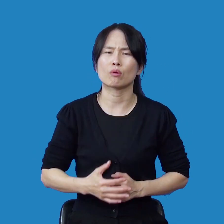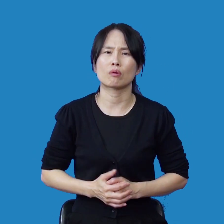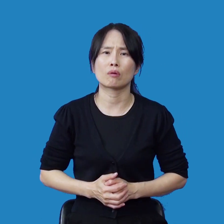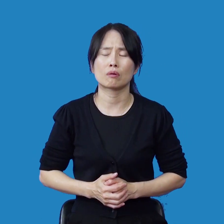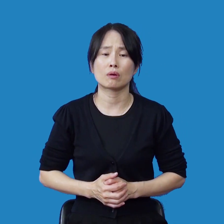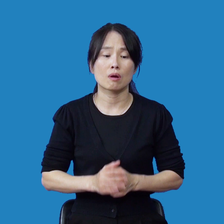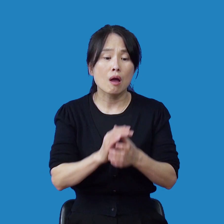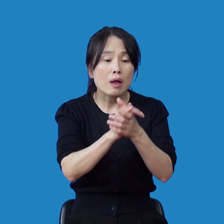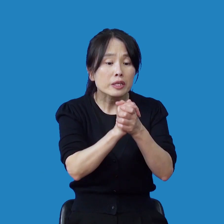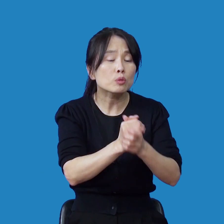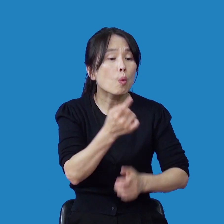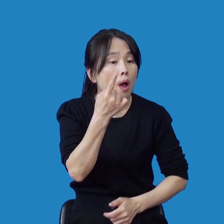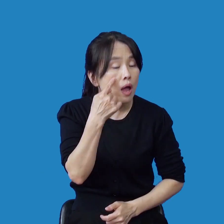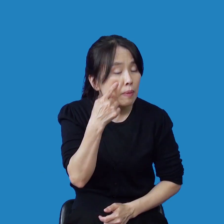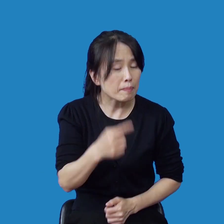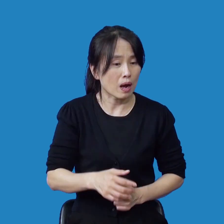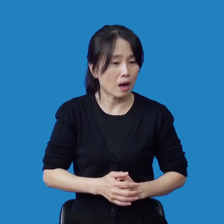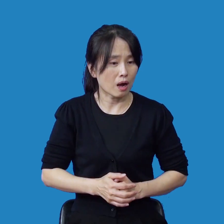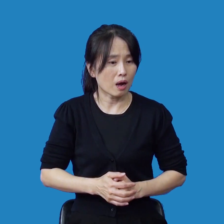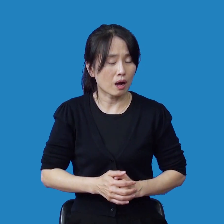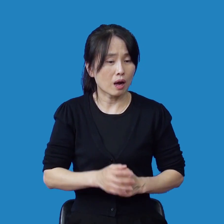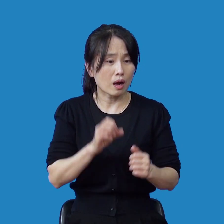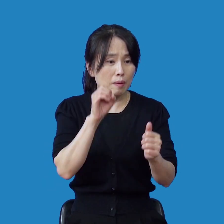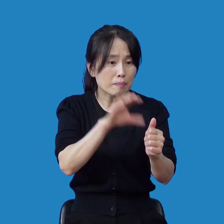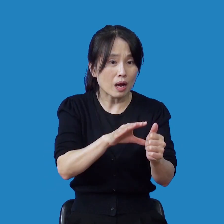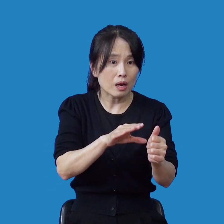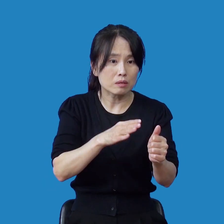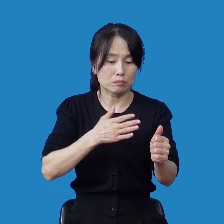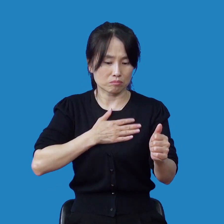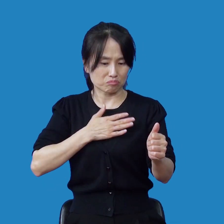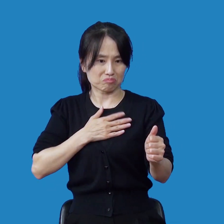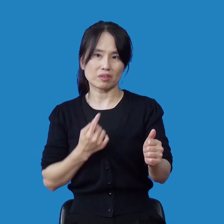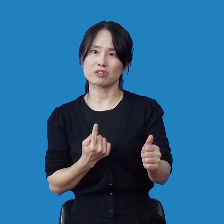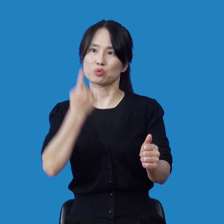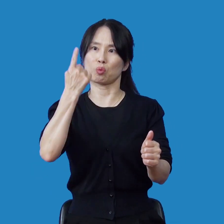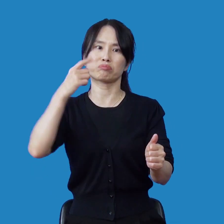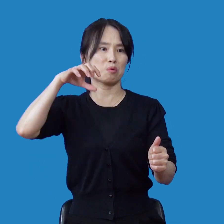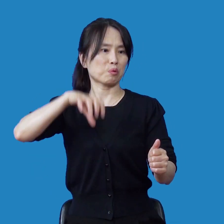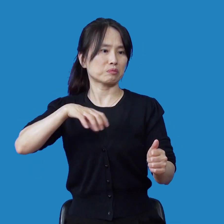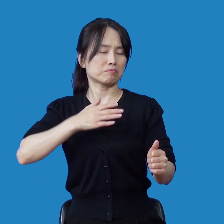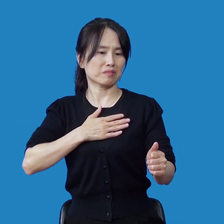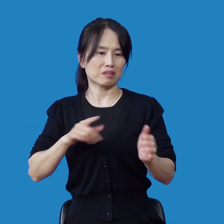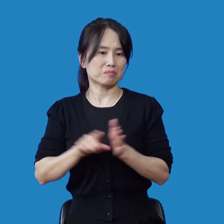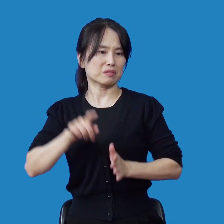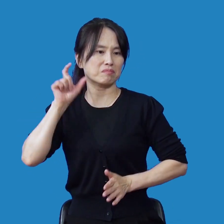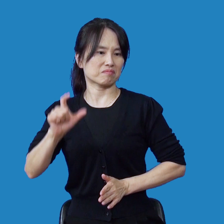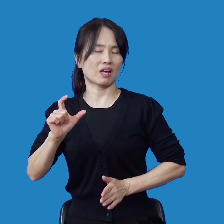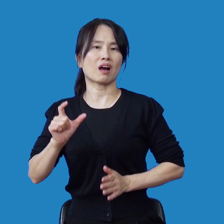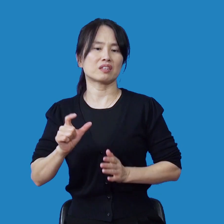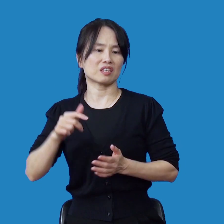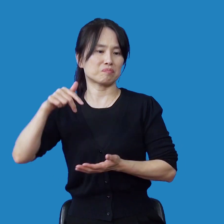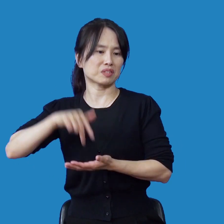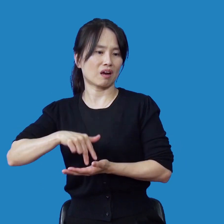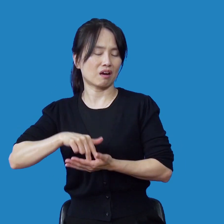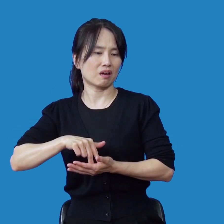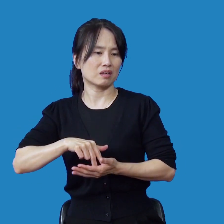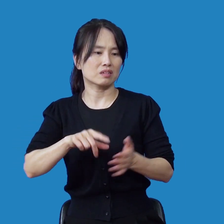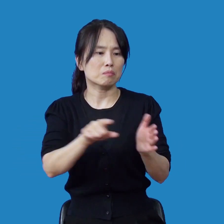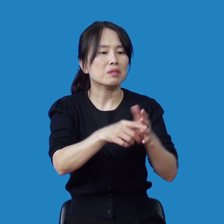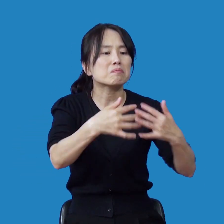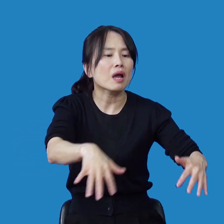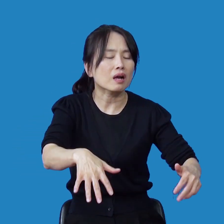있는 자리까지 올라와 봐 하는 뜻입니다. 나는 이렇게 믿음으로 잘 살고 있잖아. 나같이 한번